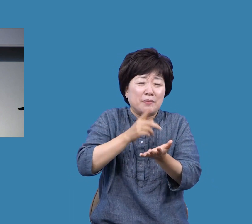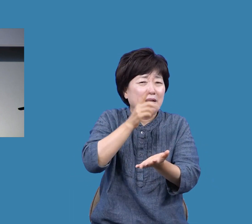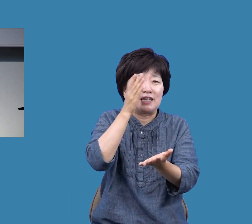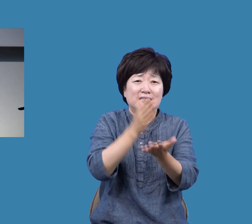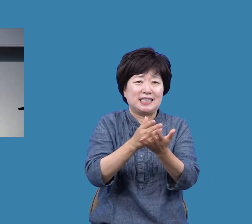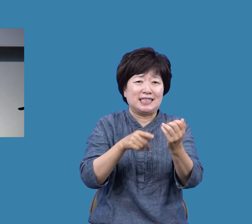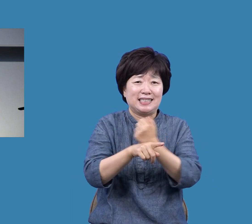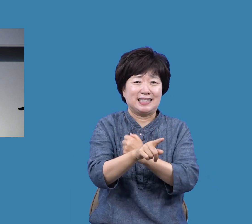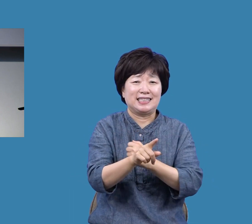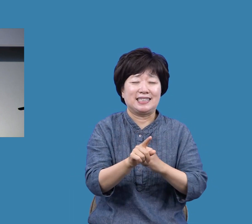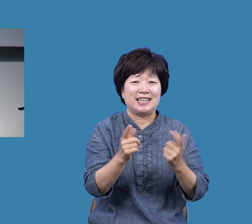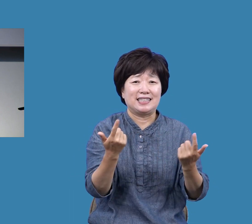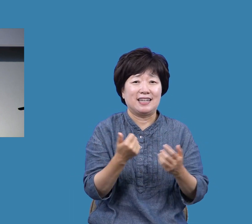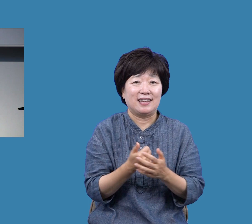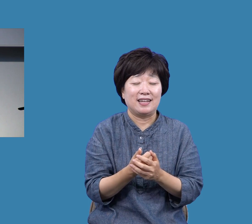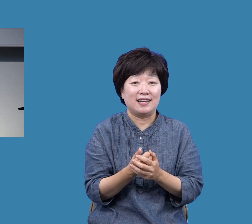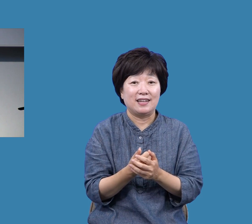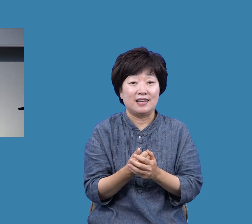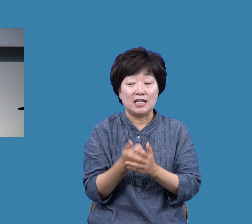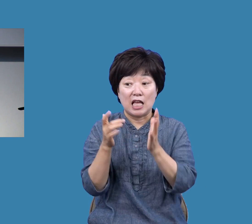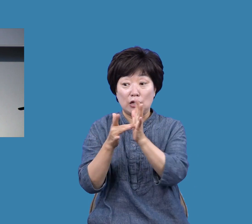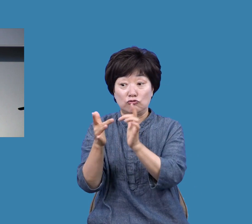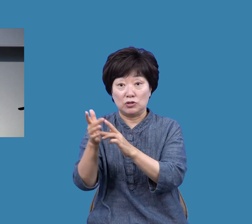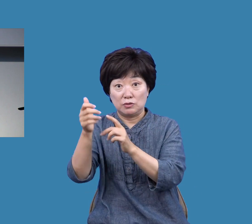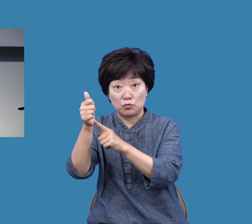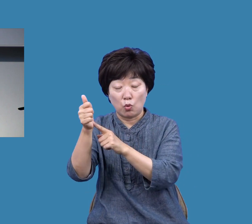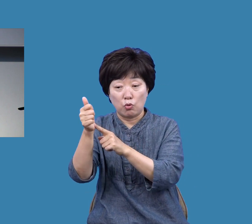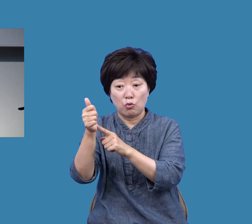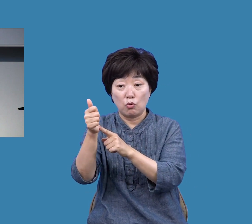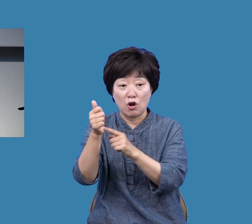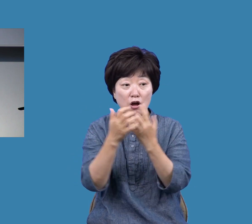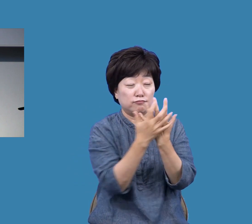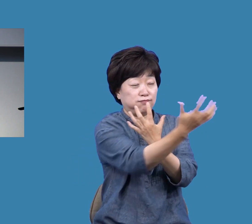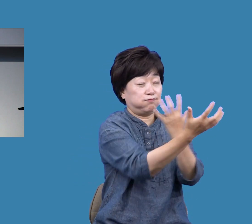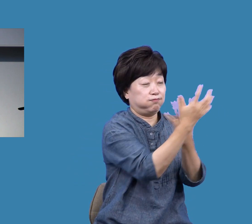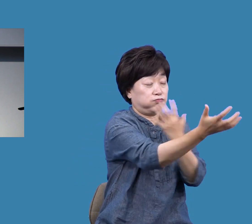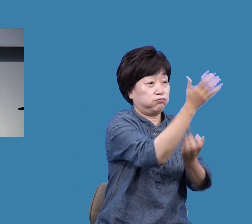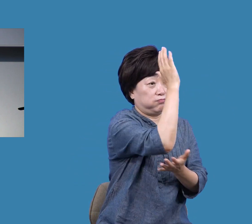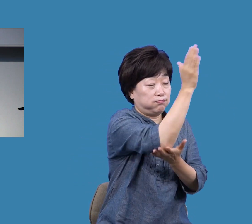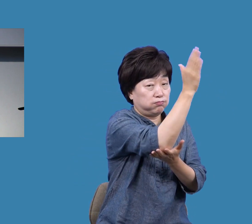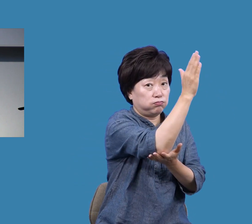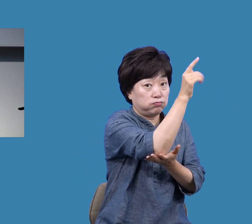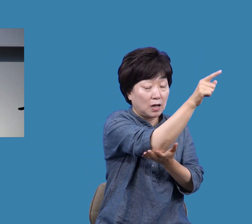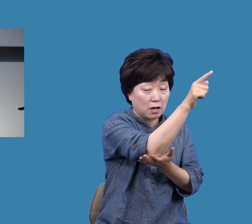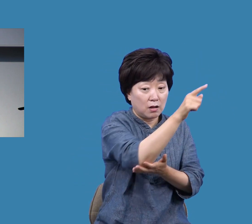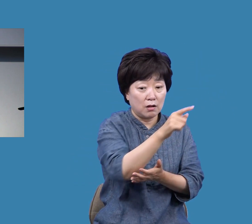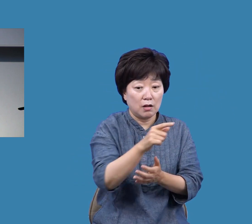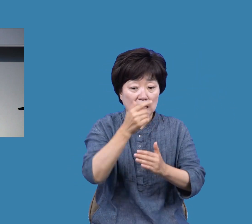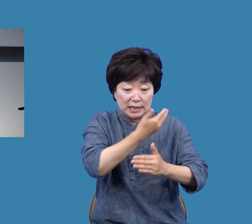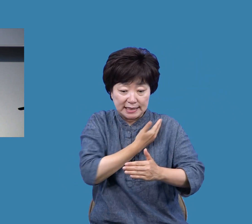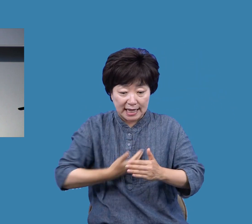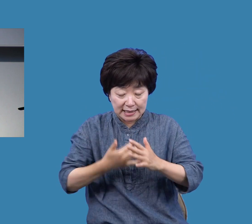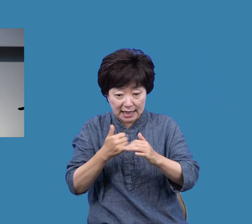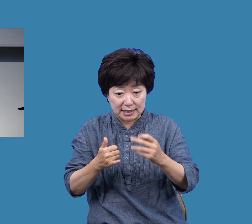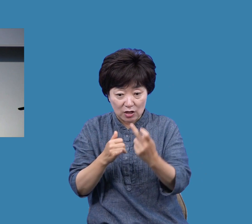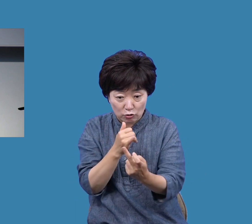예수님께서도요 뭐 군중한테 하셨던 얘기랑 12 제자에게 하셨던 얘기랑 그 제자들에서 그